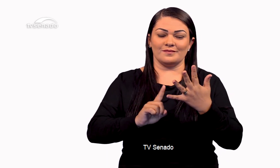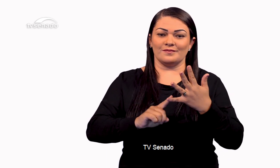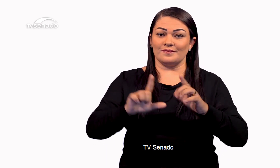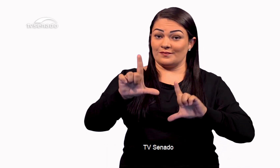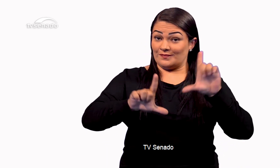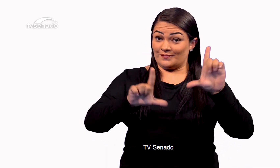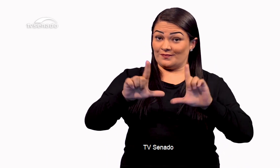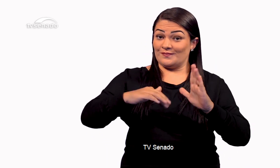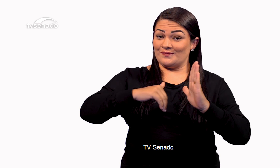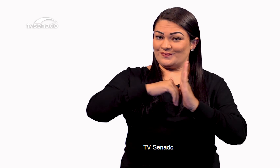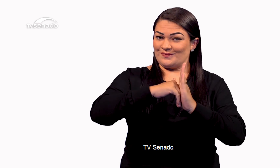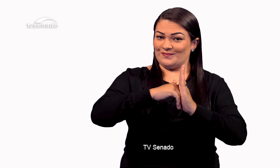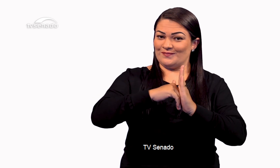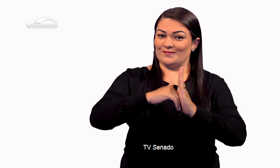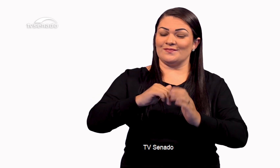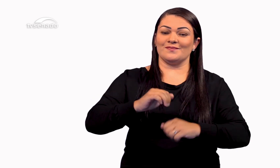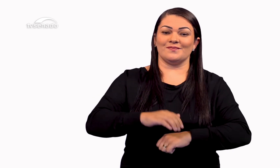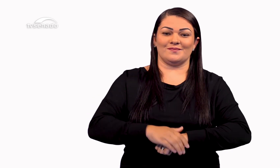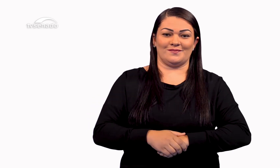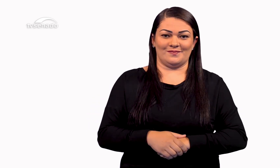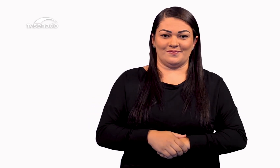a tv senado